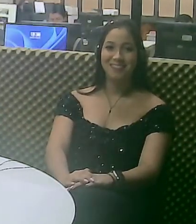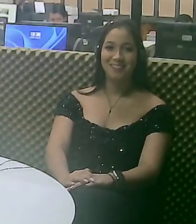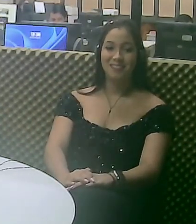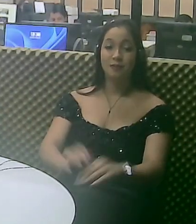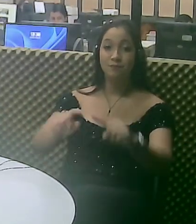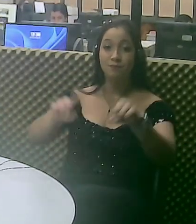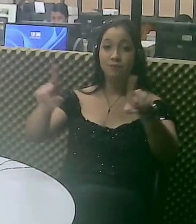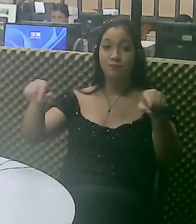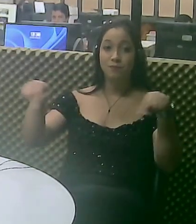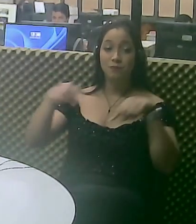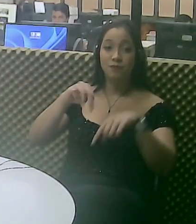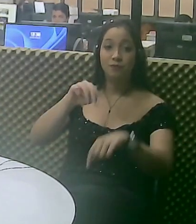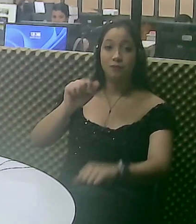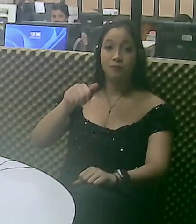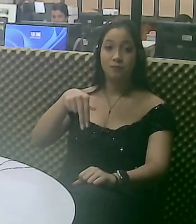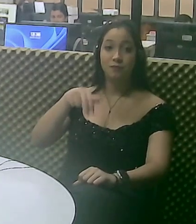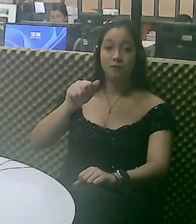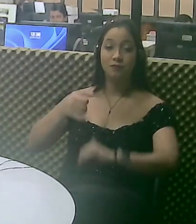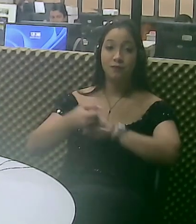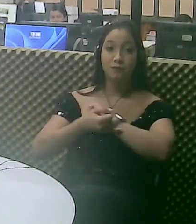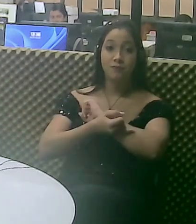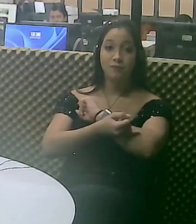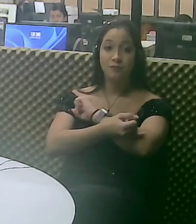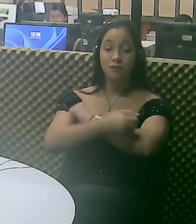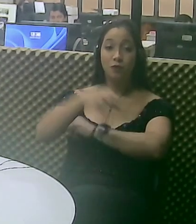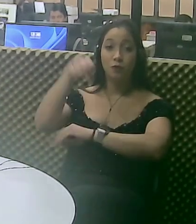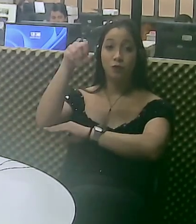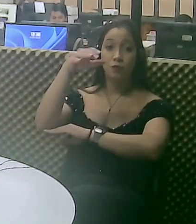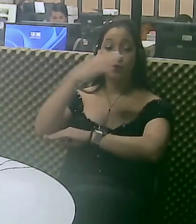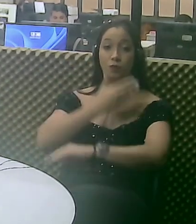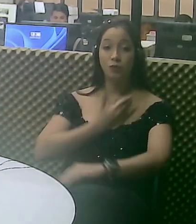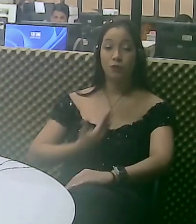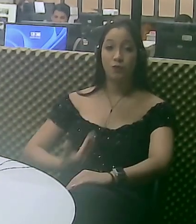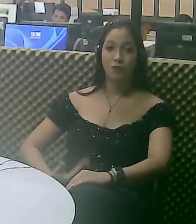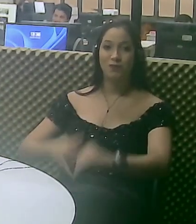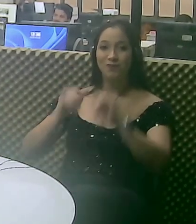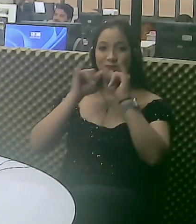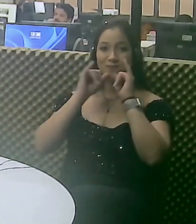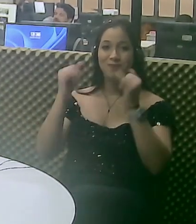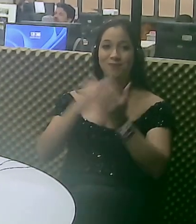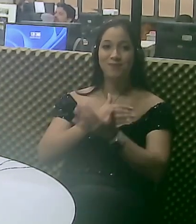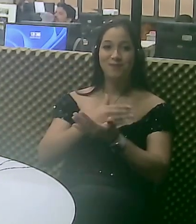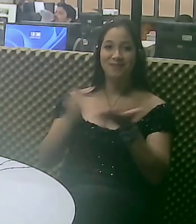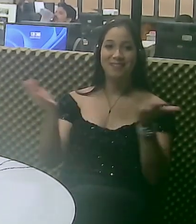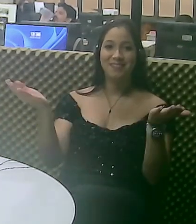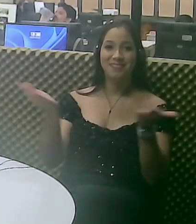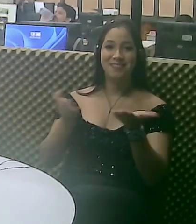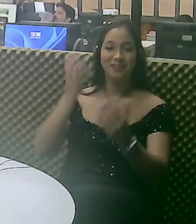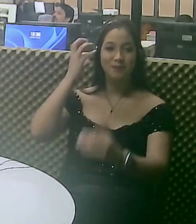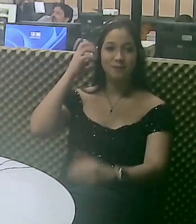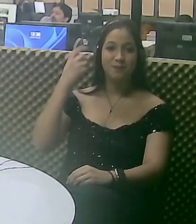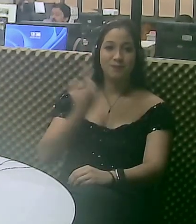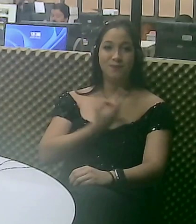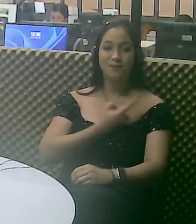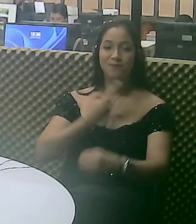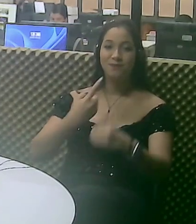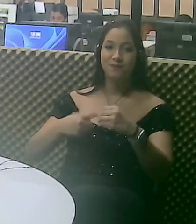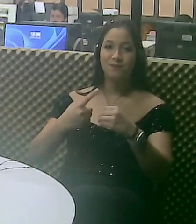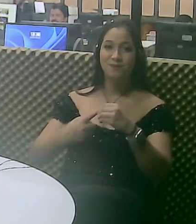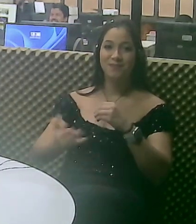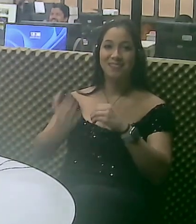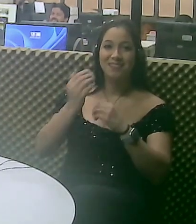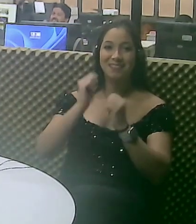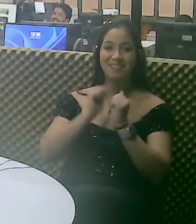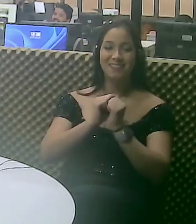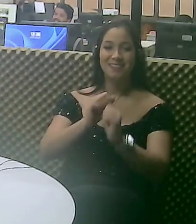Loteamento Maná recebe infraestrutura para iluminação pública. Essas e outras notícias a partir de agora na Rádio Nossa